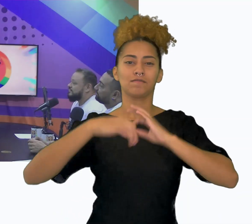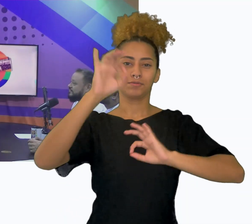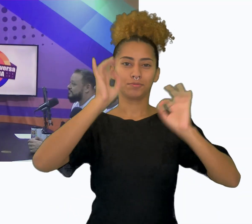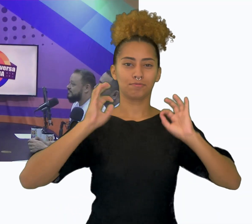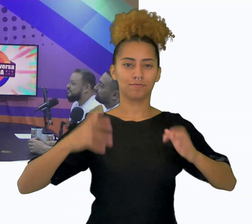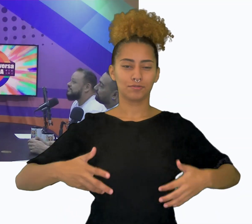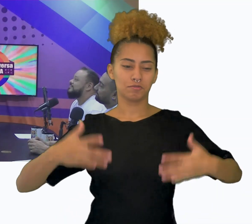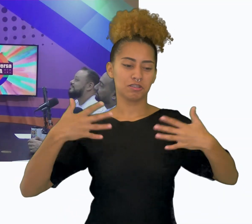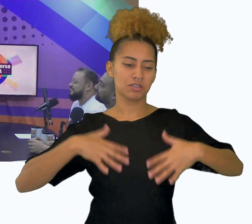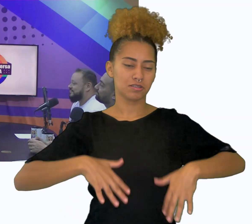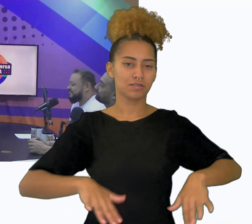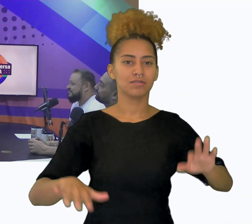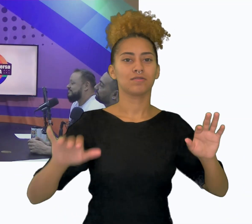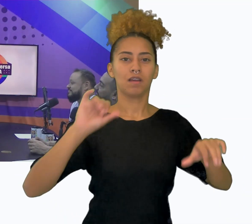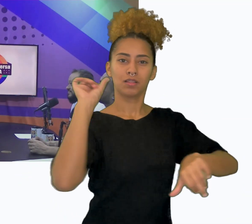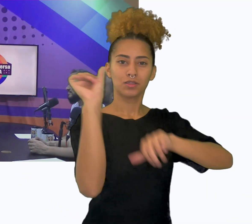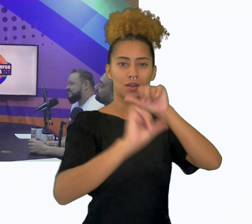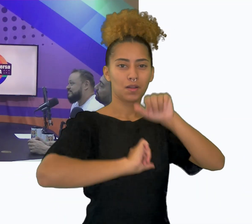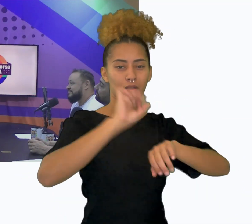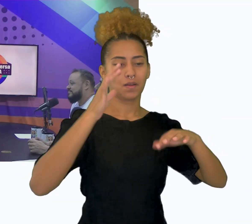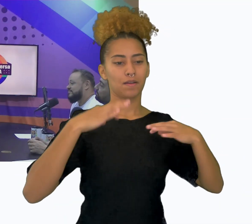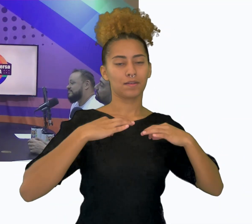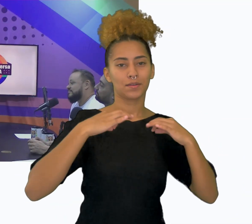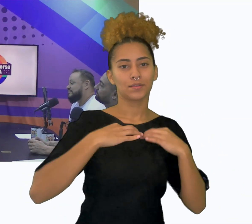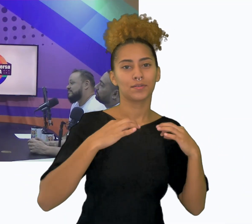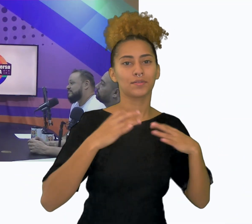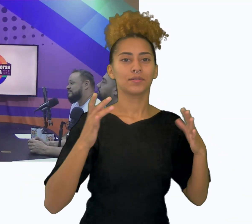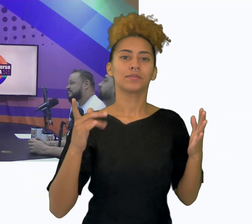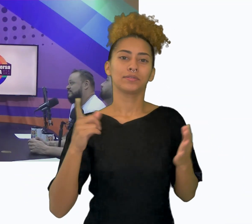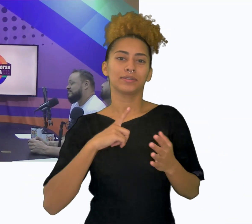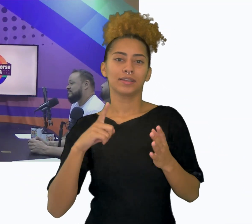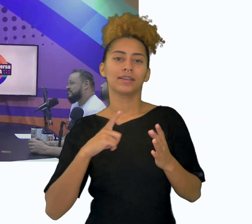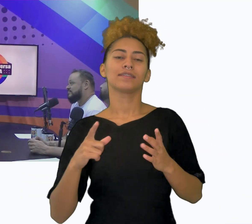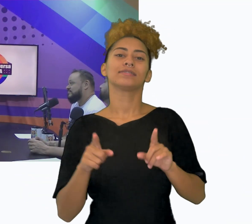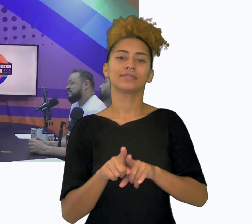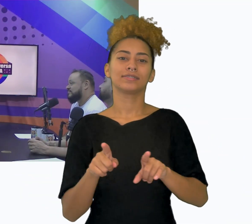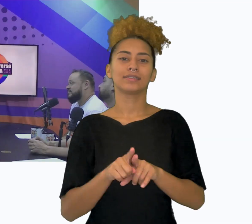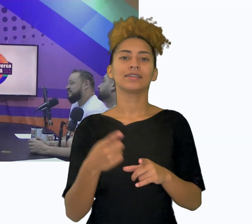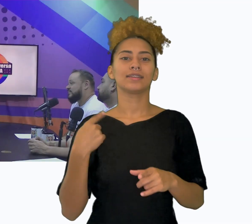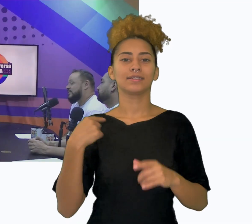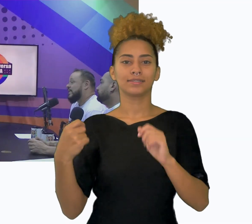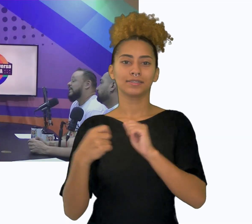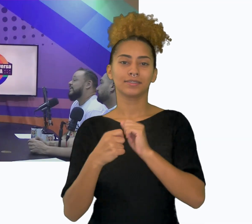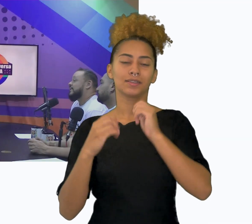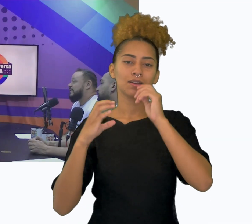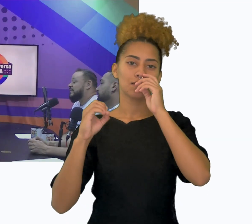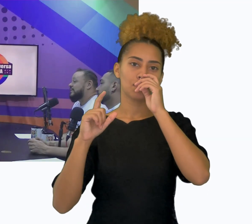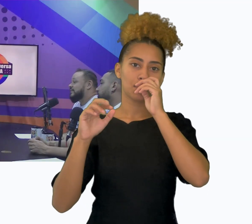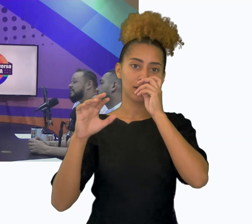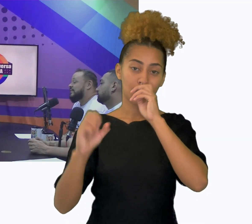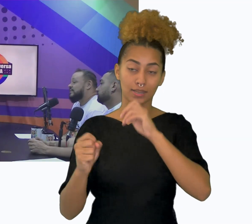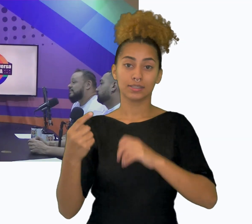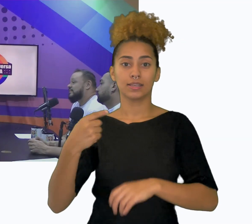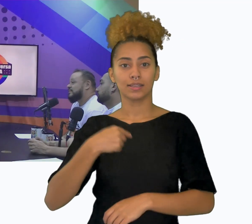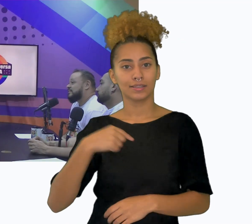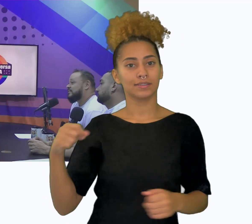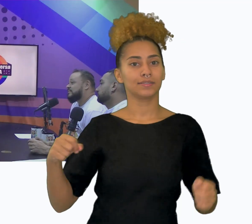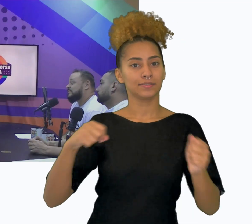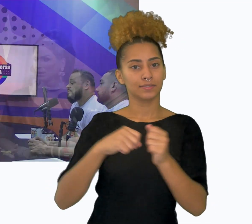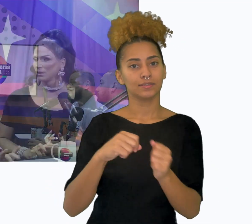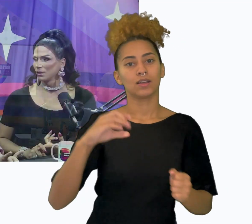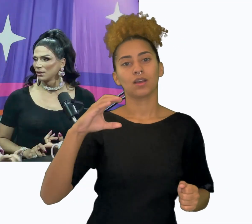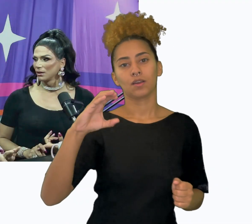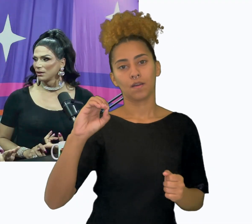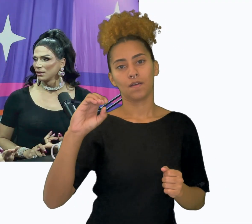nas pontas, troca de roupa... Eu, Everarda, Colares, Nagai? Não, era eu, você,